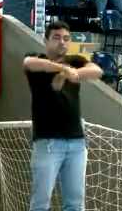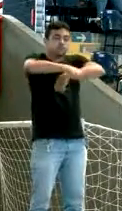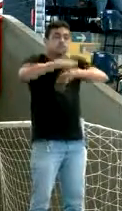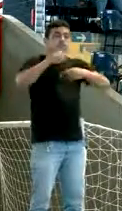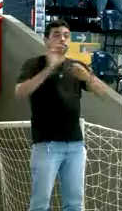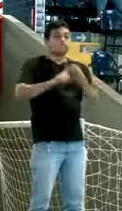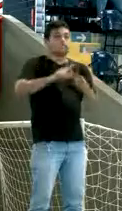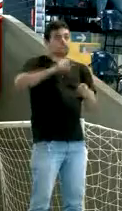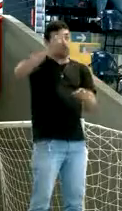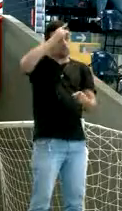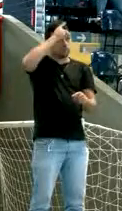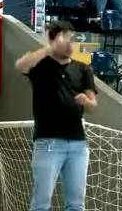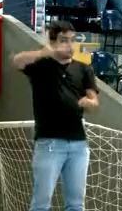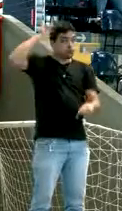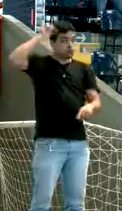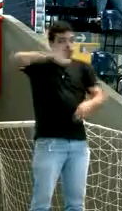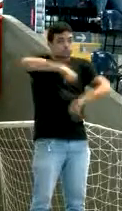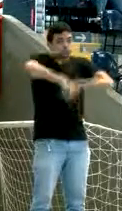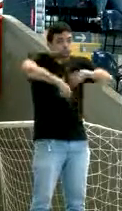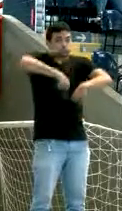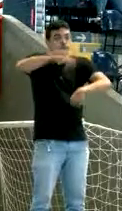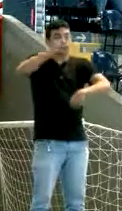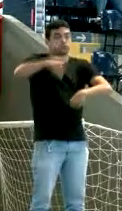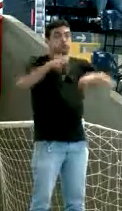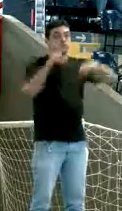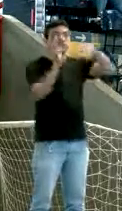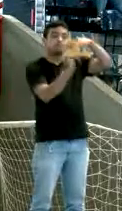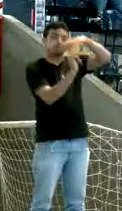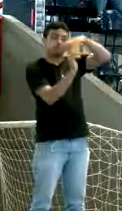mas os povos antigos já pintavam